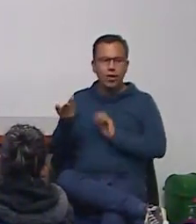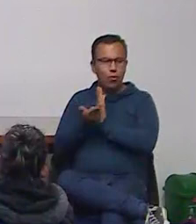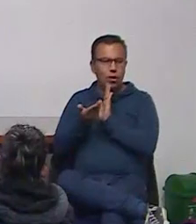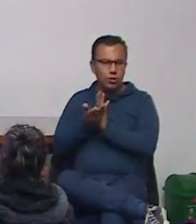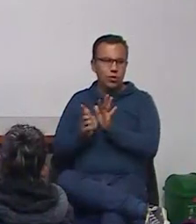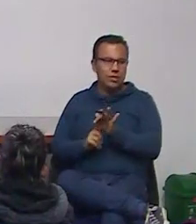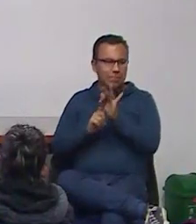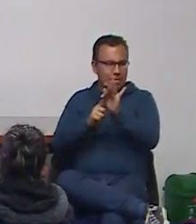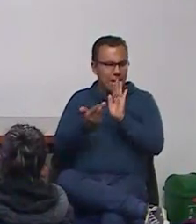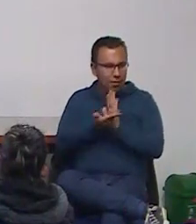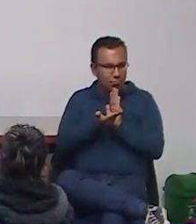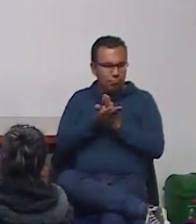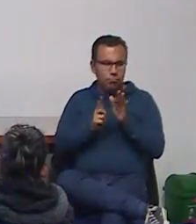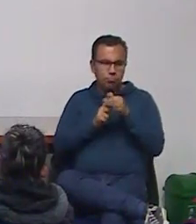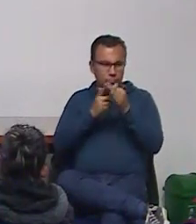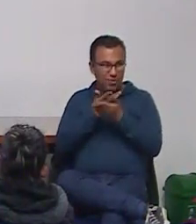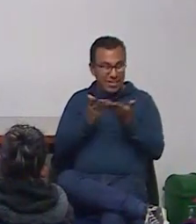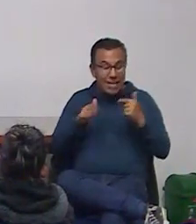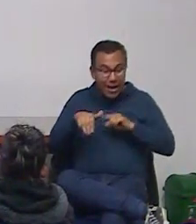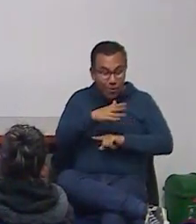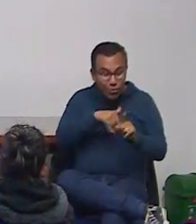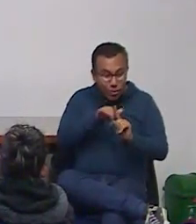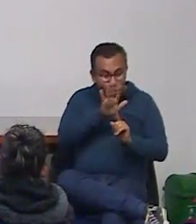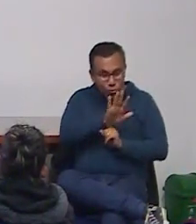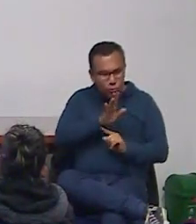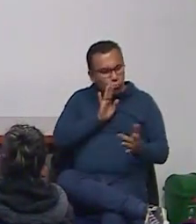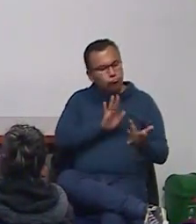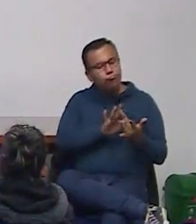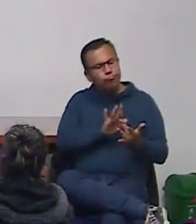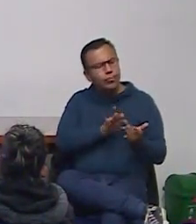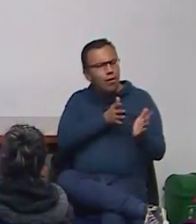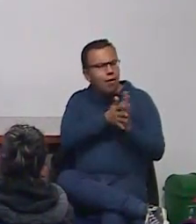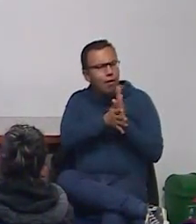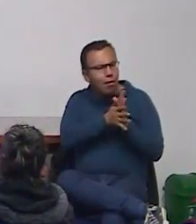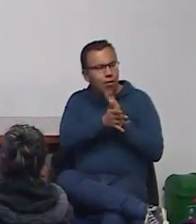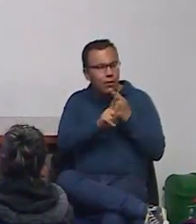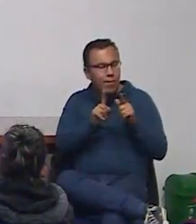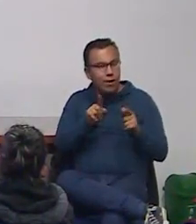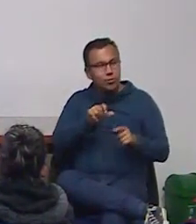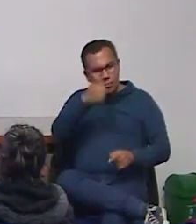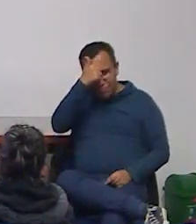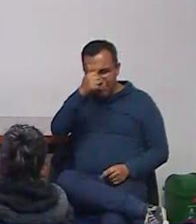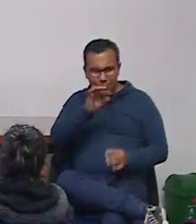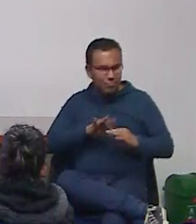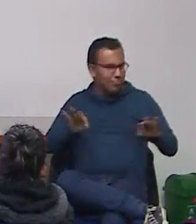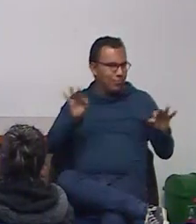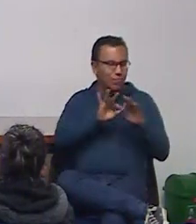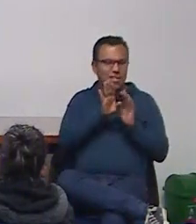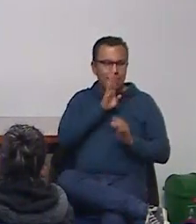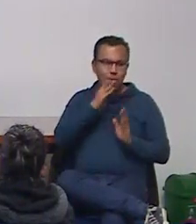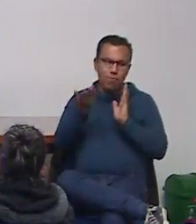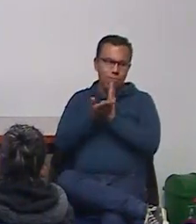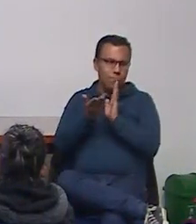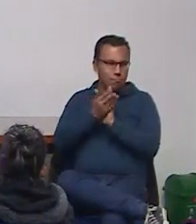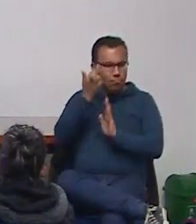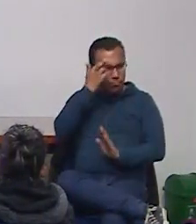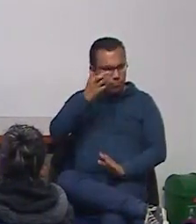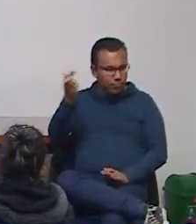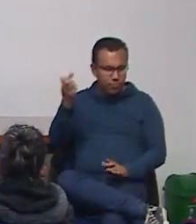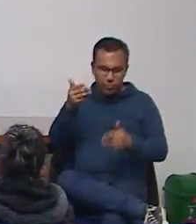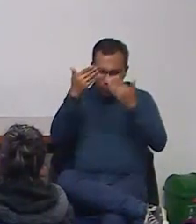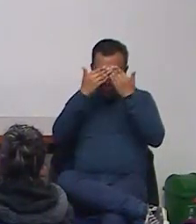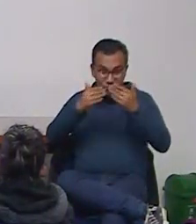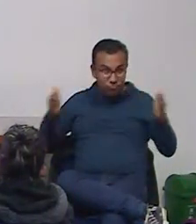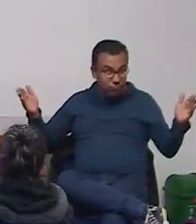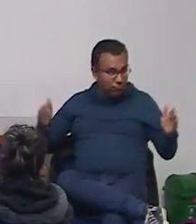o o gente que está en el medio como tal e pero es es Es vital digamos lo que yo les decía también al principio tener la mente muy